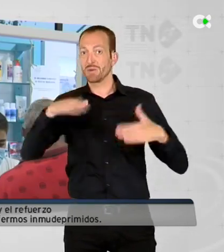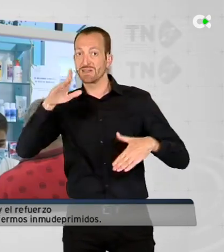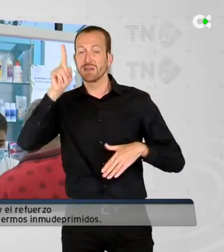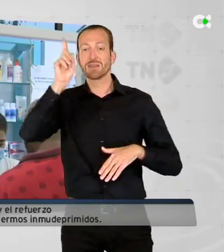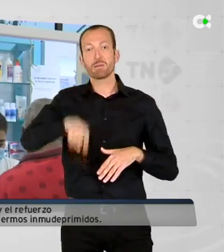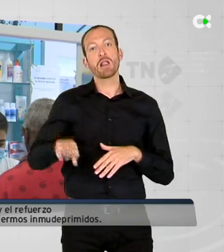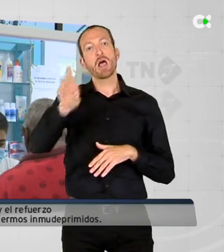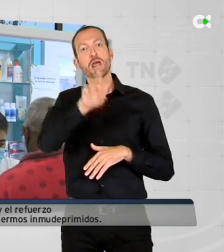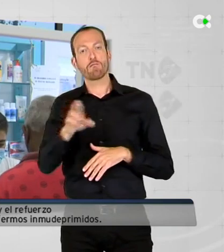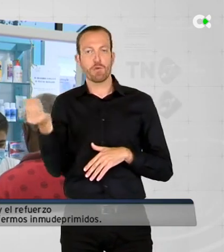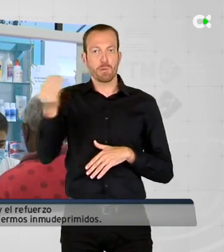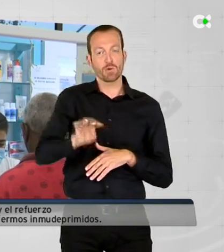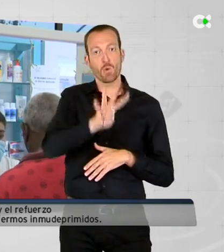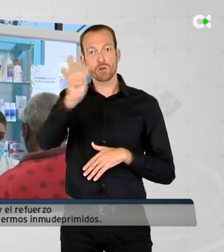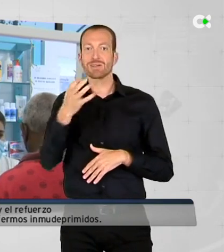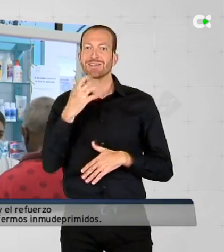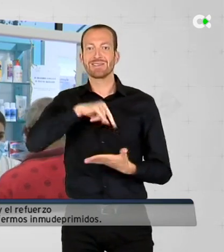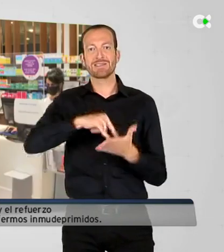para enfermos inmunodeprimidos.